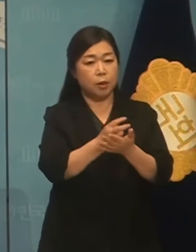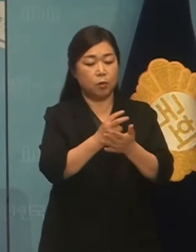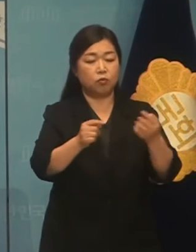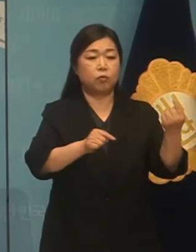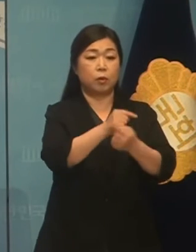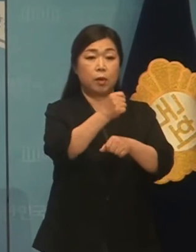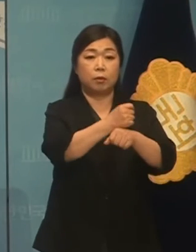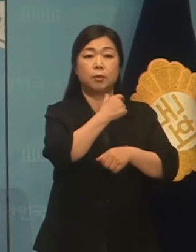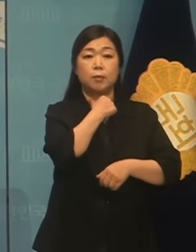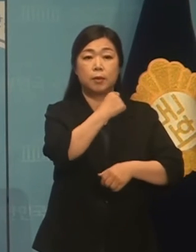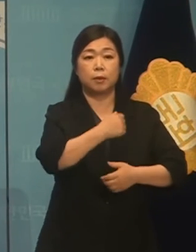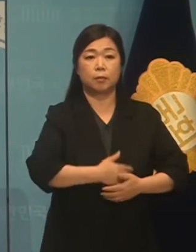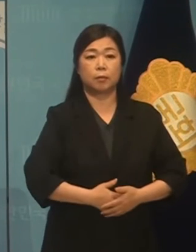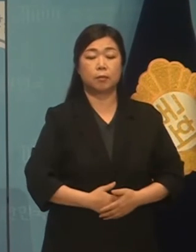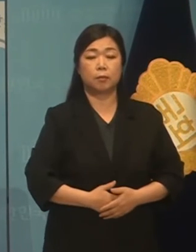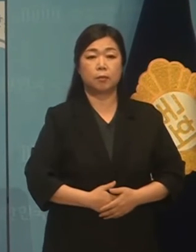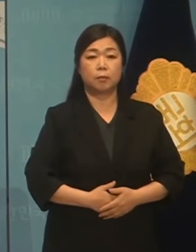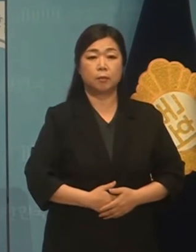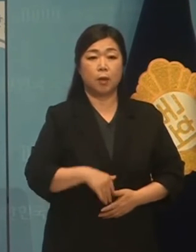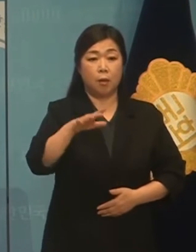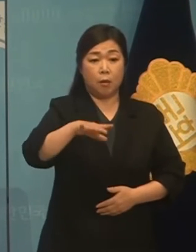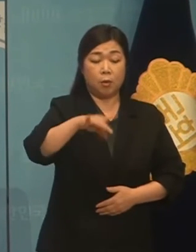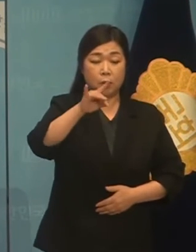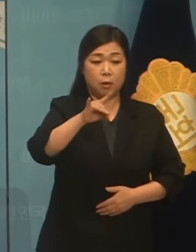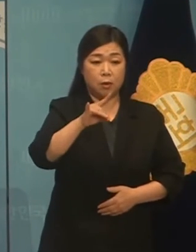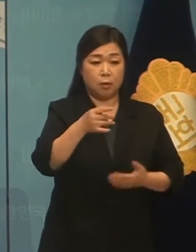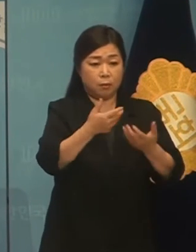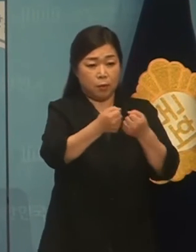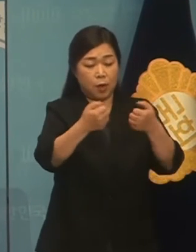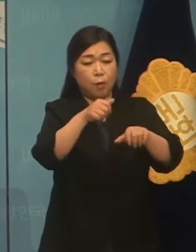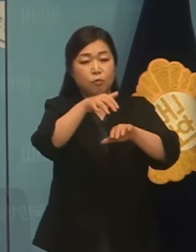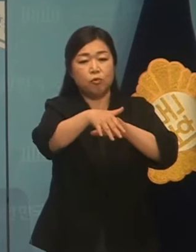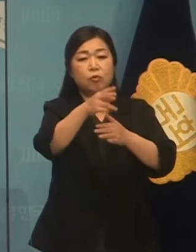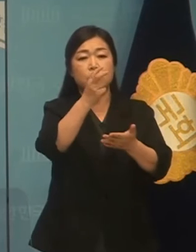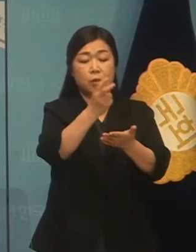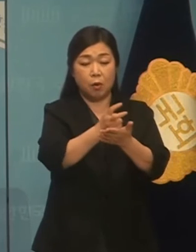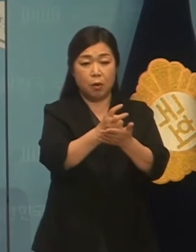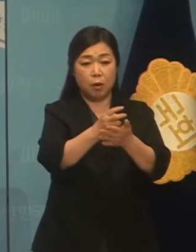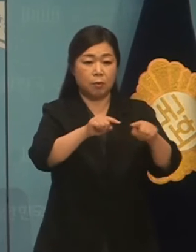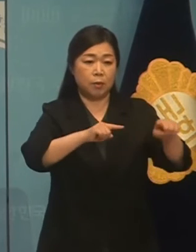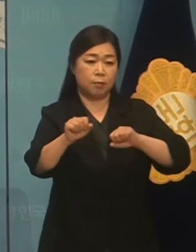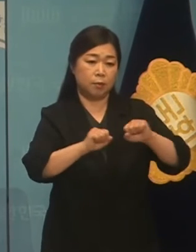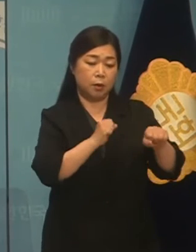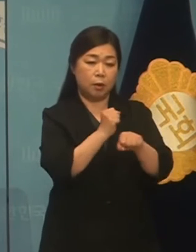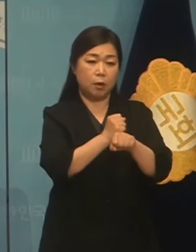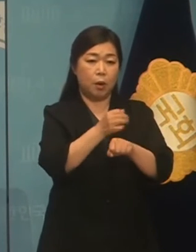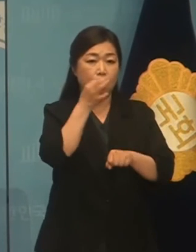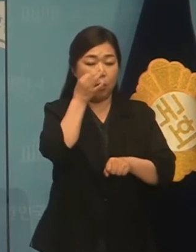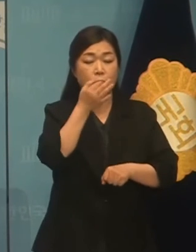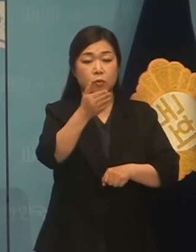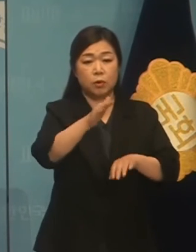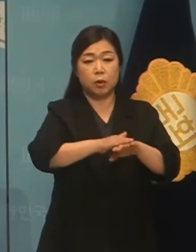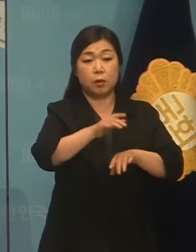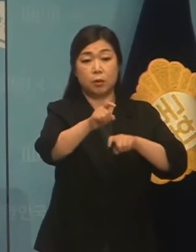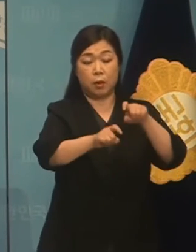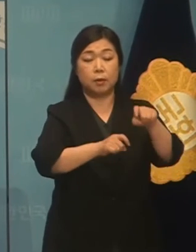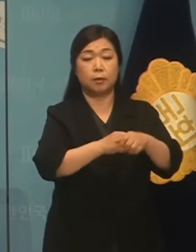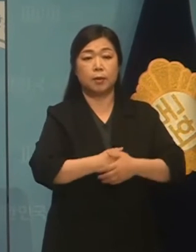것입니다. 우리 당부터 분권형 민주적 정치체제를 행동으로 실천할 것입니다.